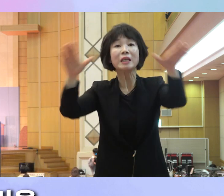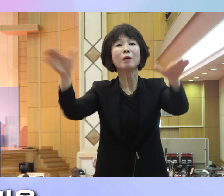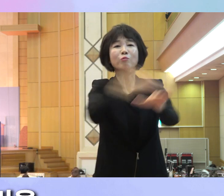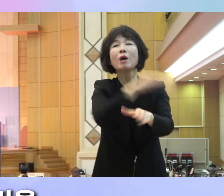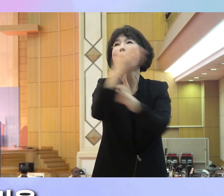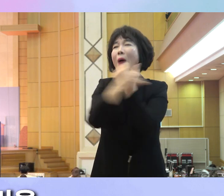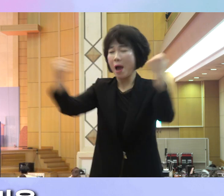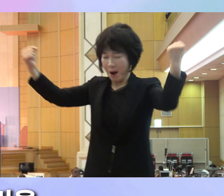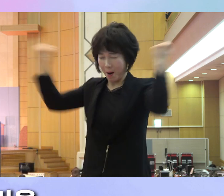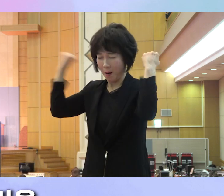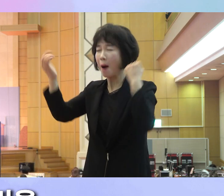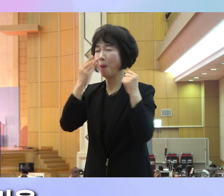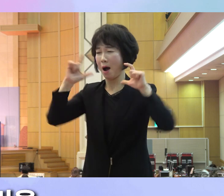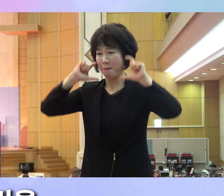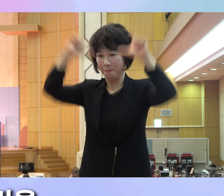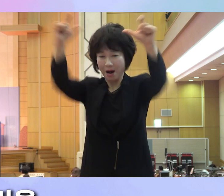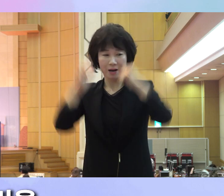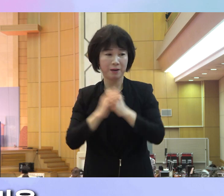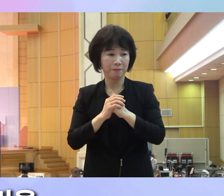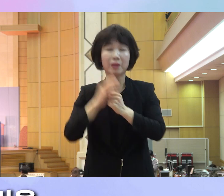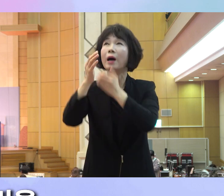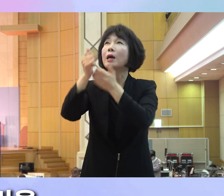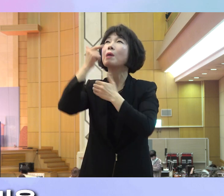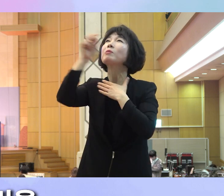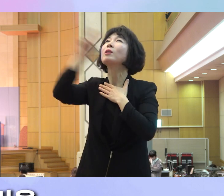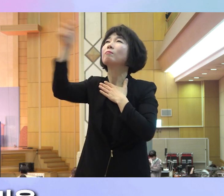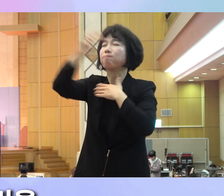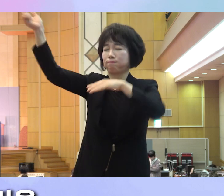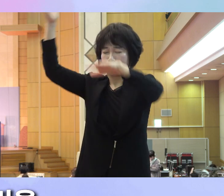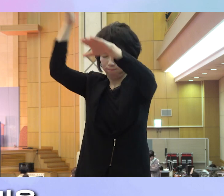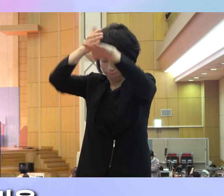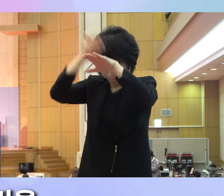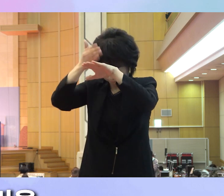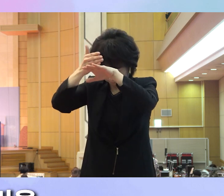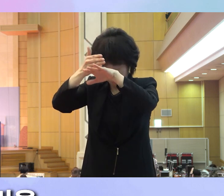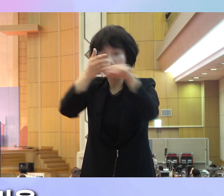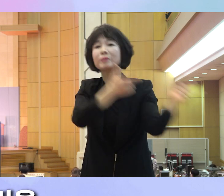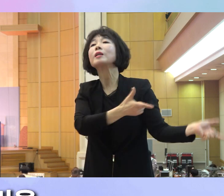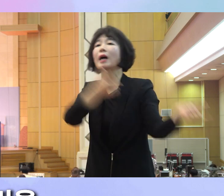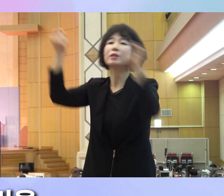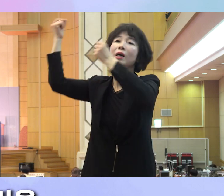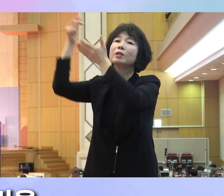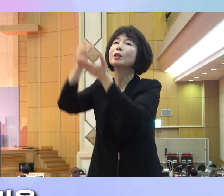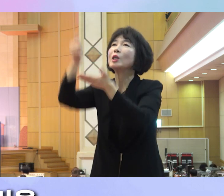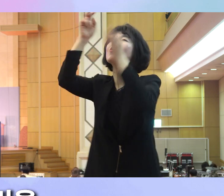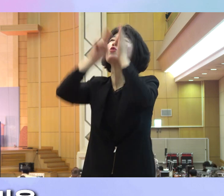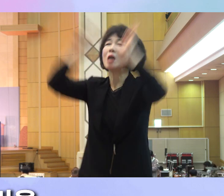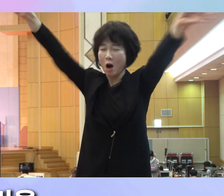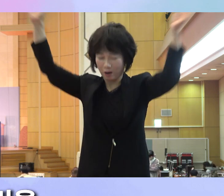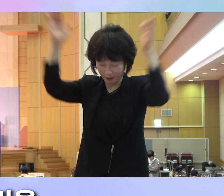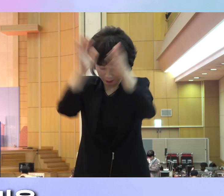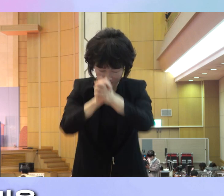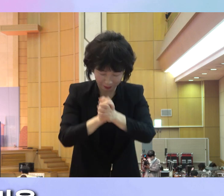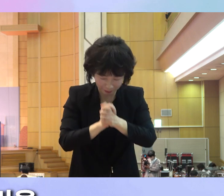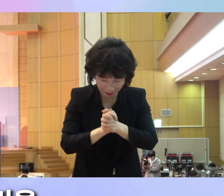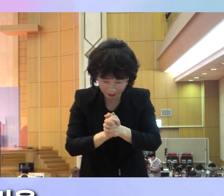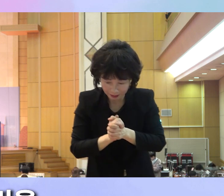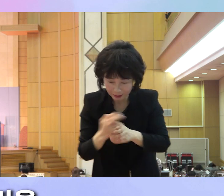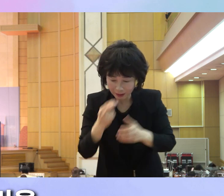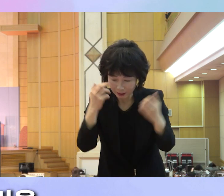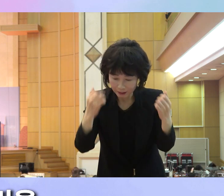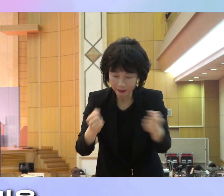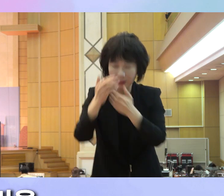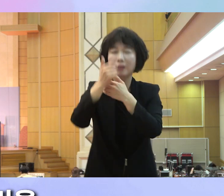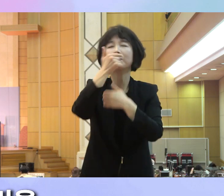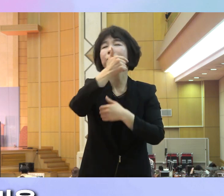이제부터 건강할지어다. 하나님 아버지여 감사드립니다. 주여, 부르고 1분 동안 기도합니다. 주여, 살아계신 하나님